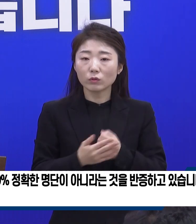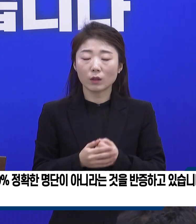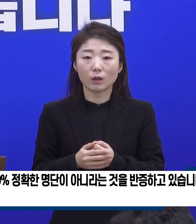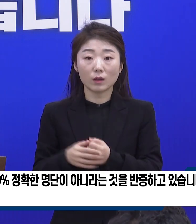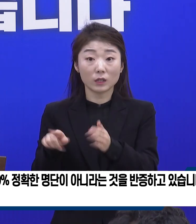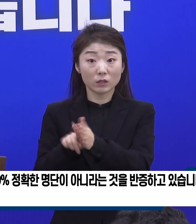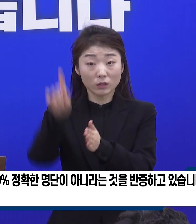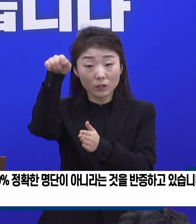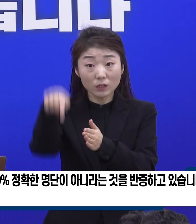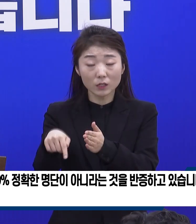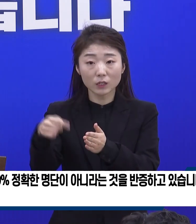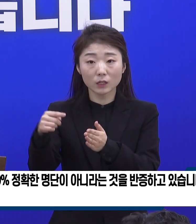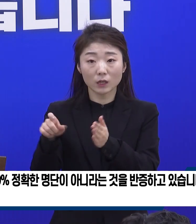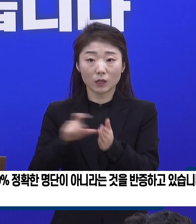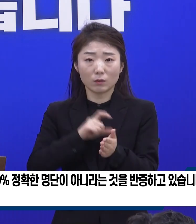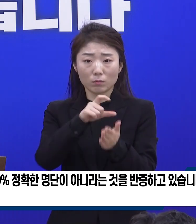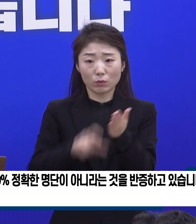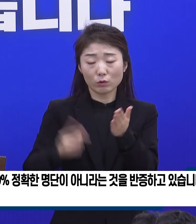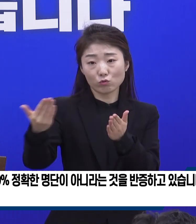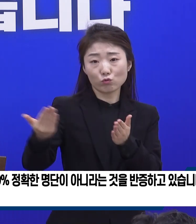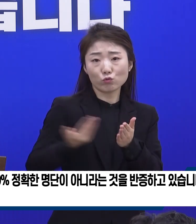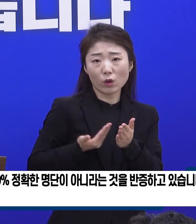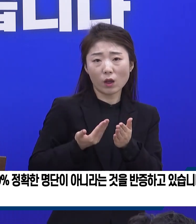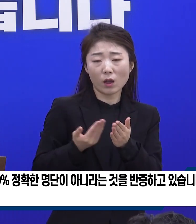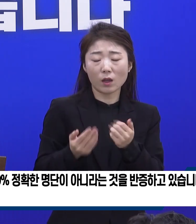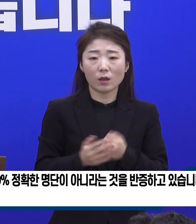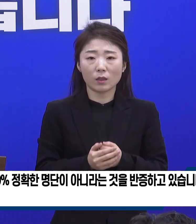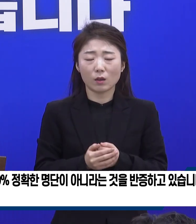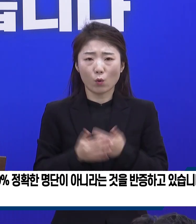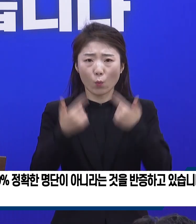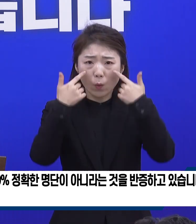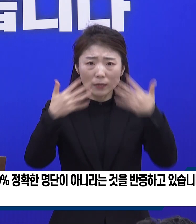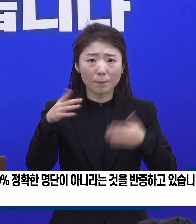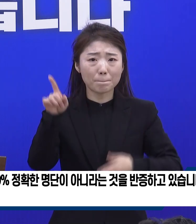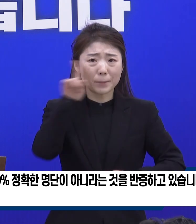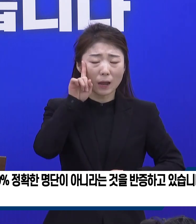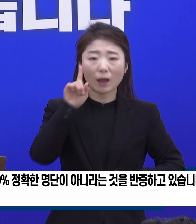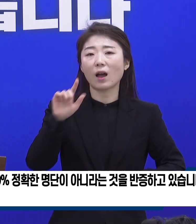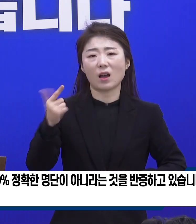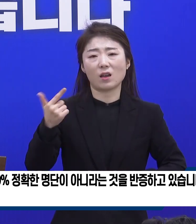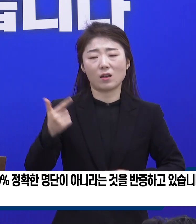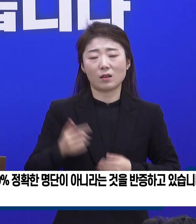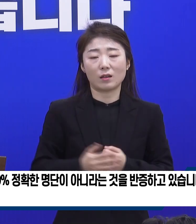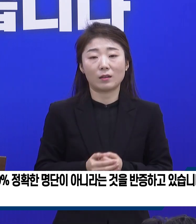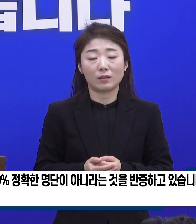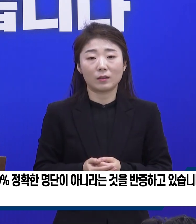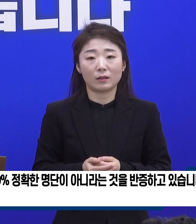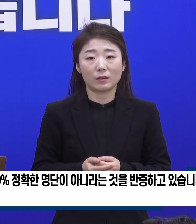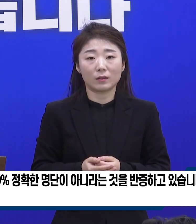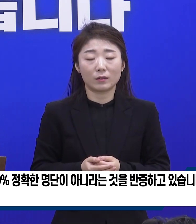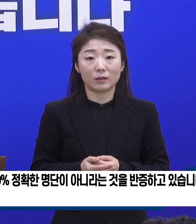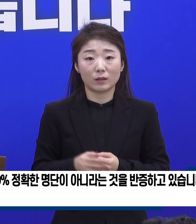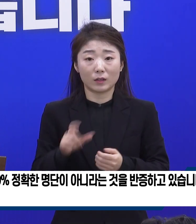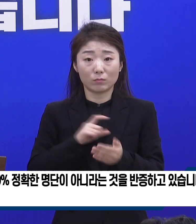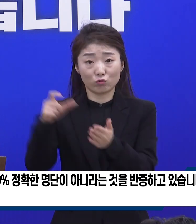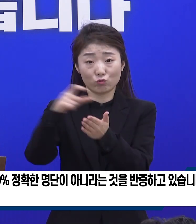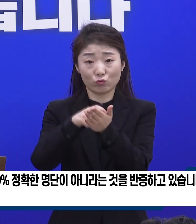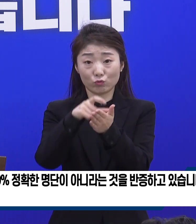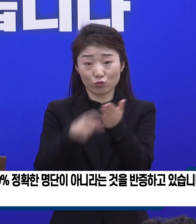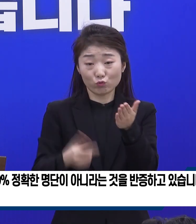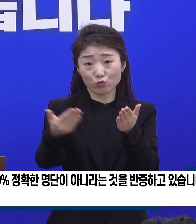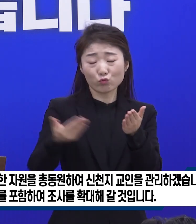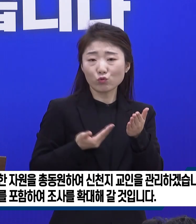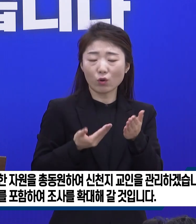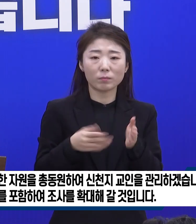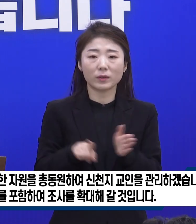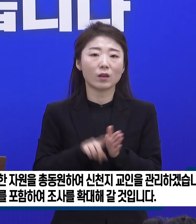제출한 명단이 100% 정확한 명단이 아니라는 것을 반증하고 있습니다. 명단을 전적으로 신뢰할 수 없는